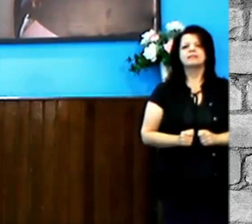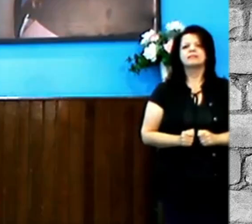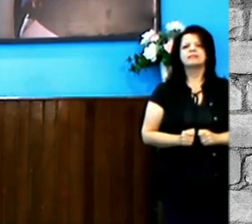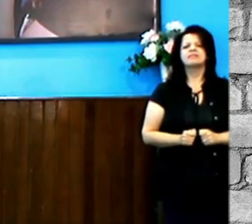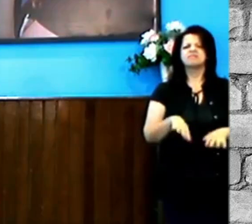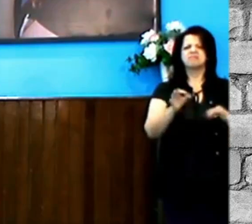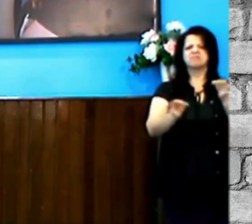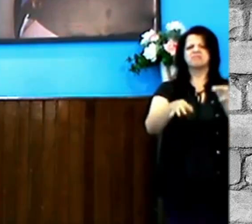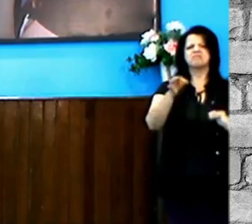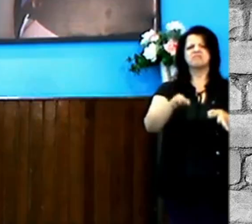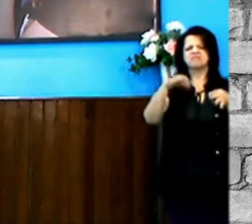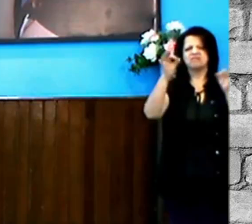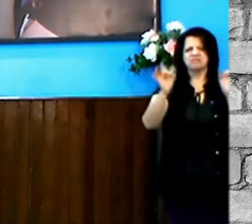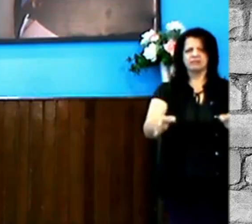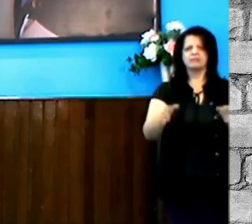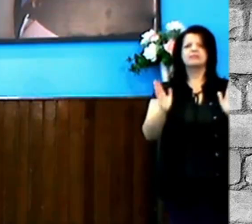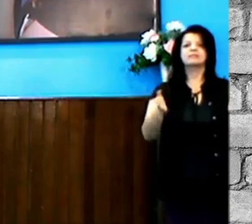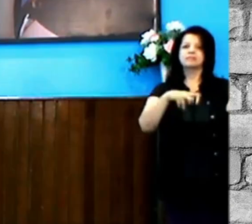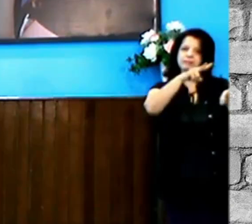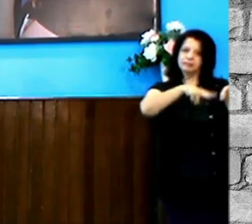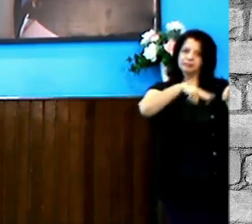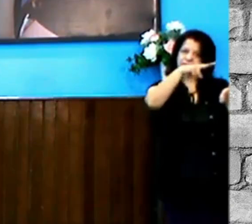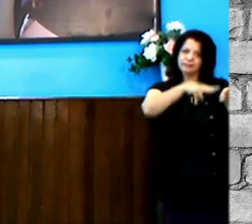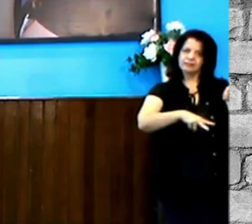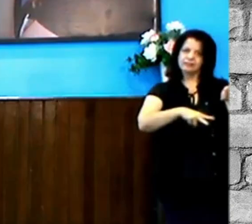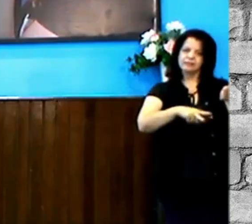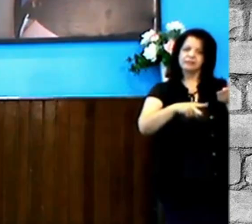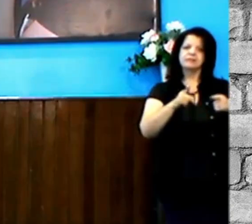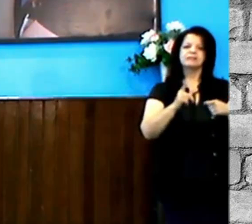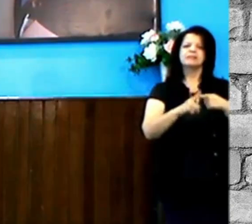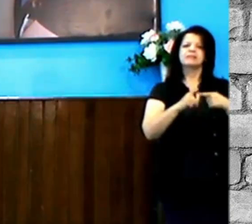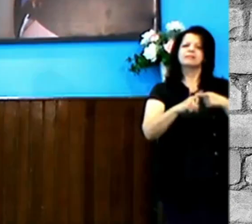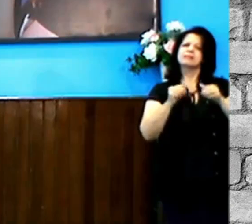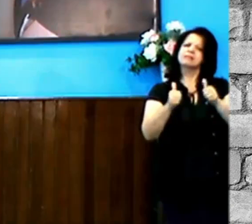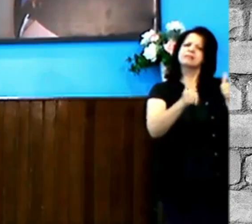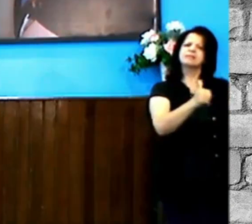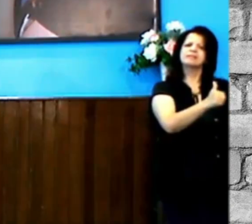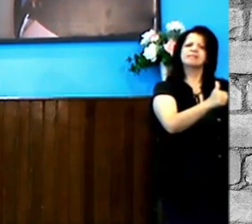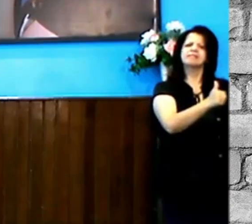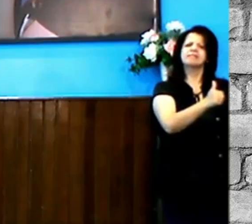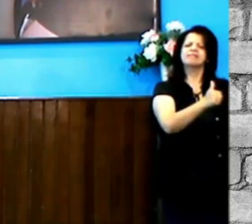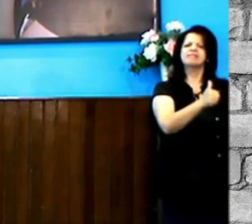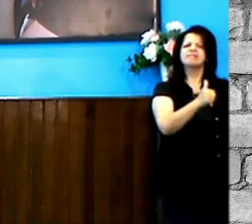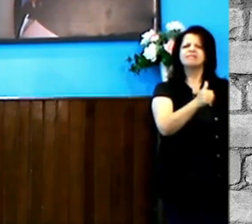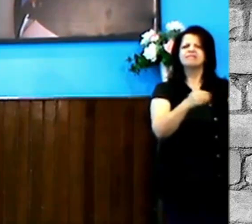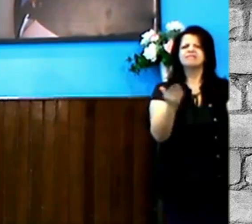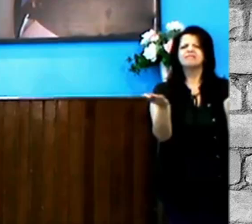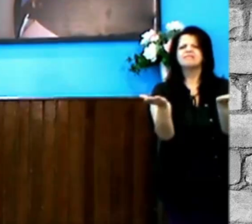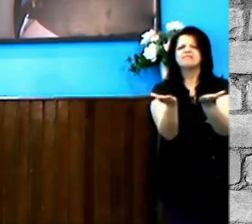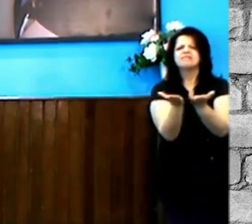eu julguei ser conveniente fazê-la, uma vez que nós estamos acompanhando, muitos irmãos estão aí